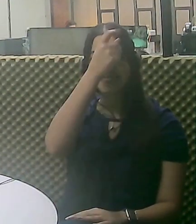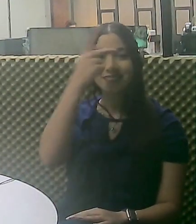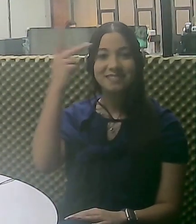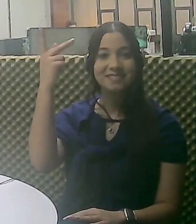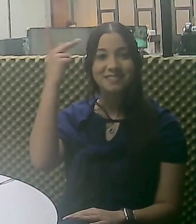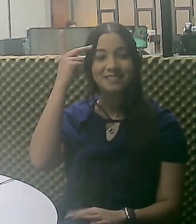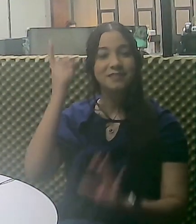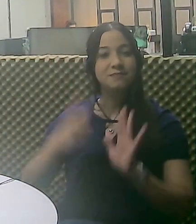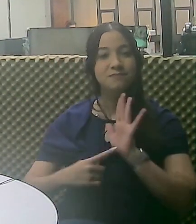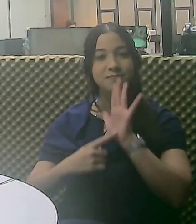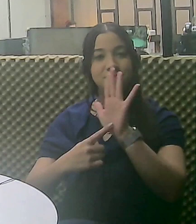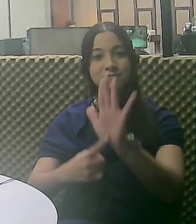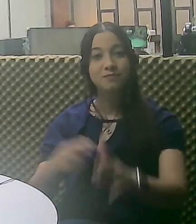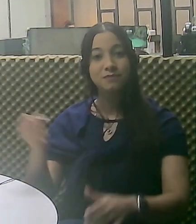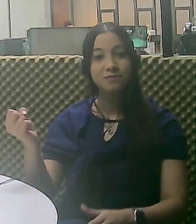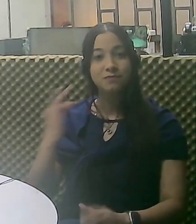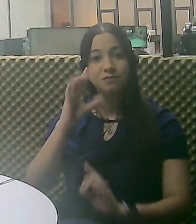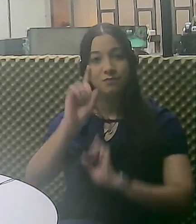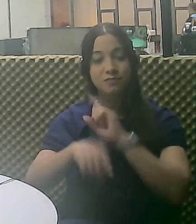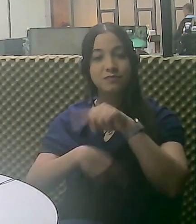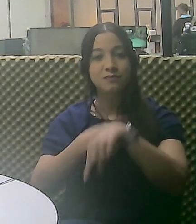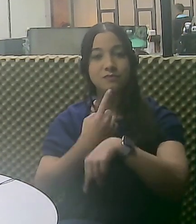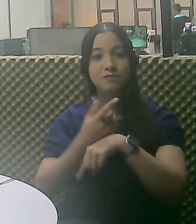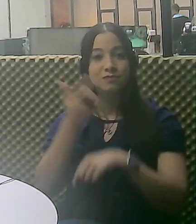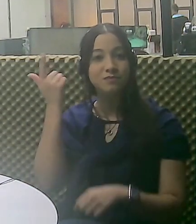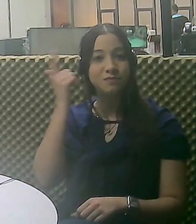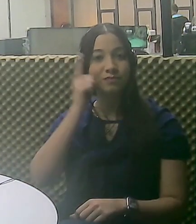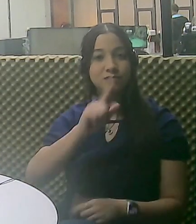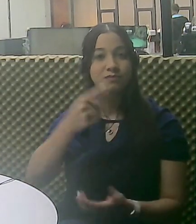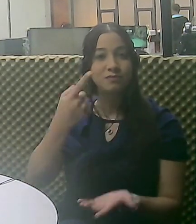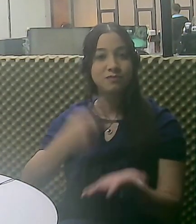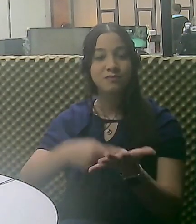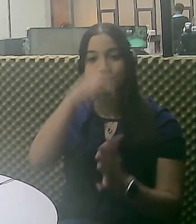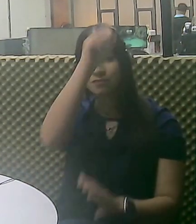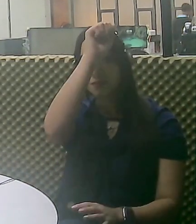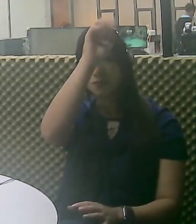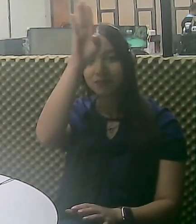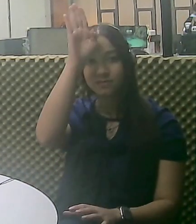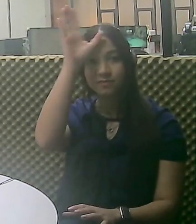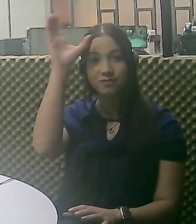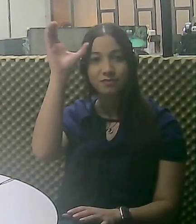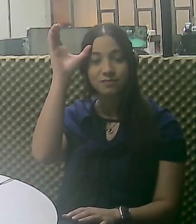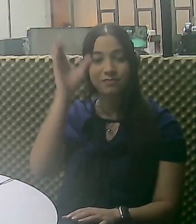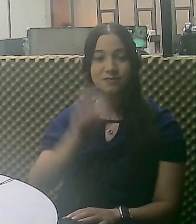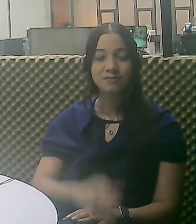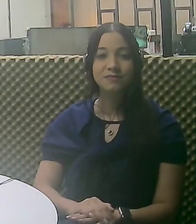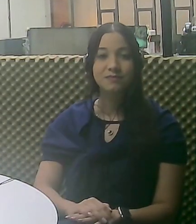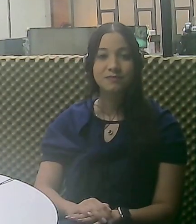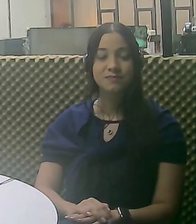Prefeitura apresenta novos avanços obtidos com o Pacto pela Alfabetização.